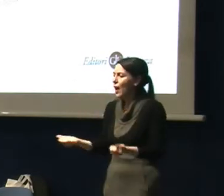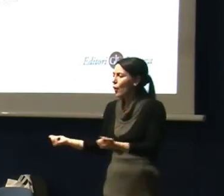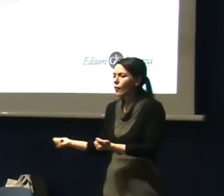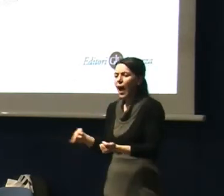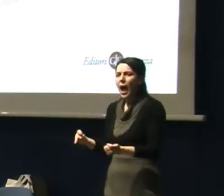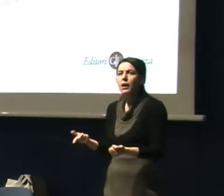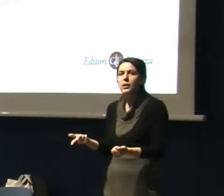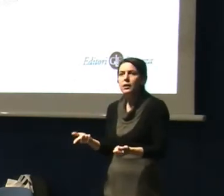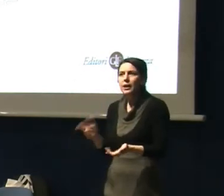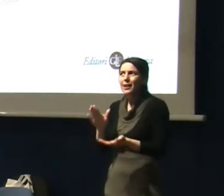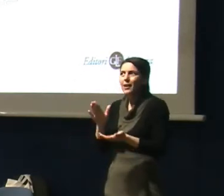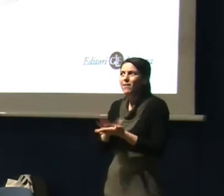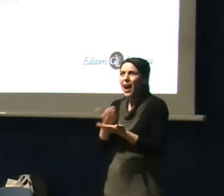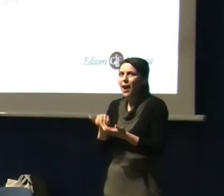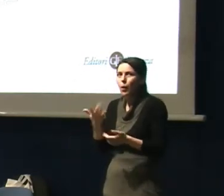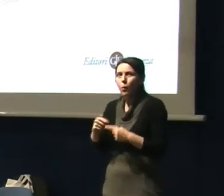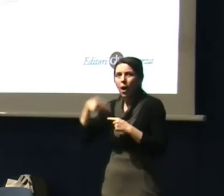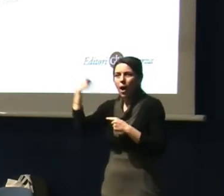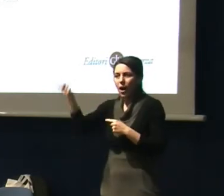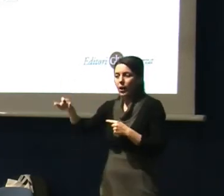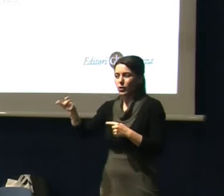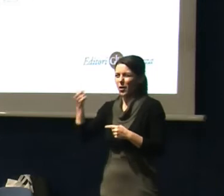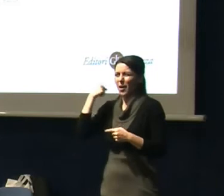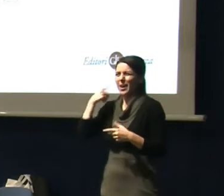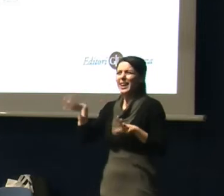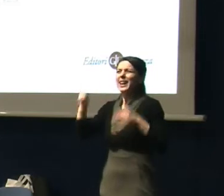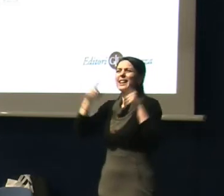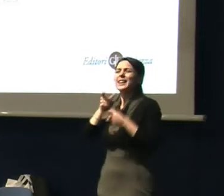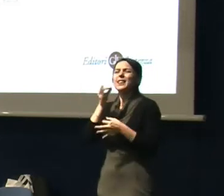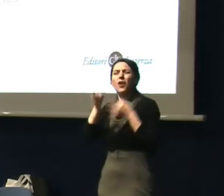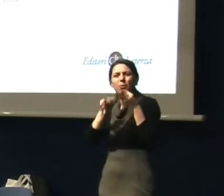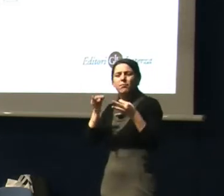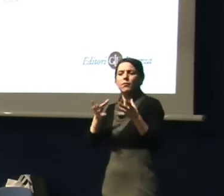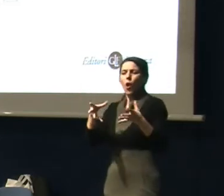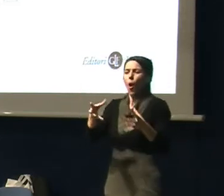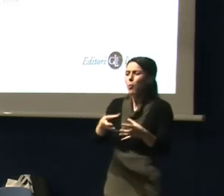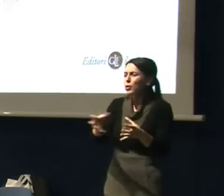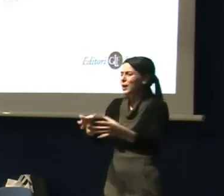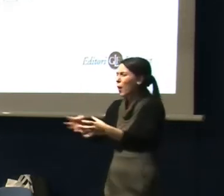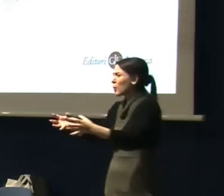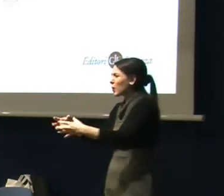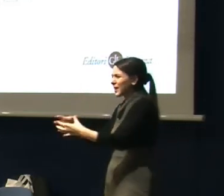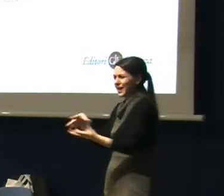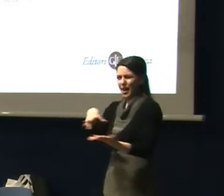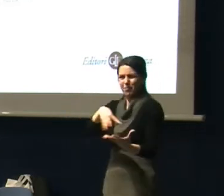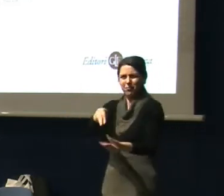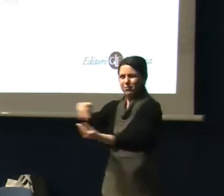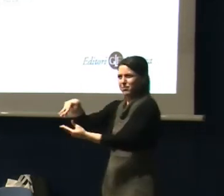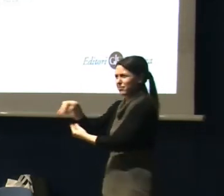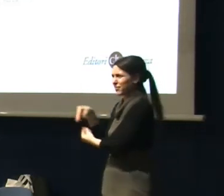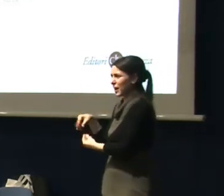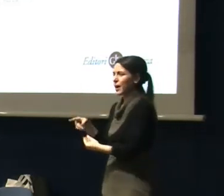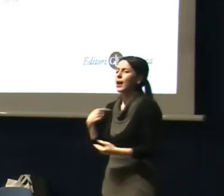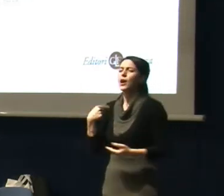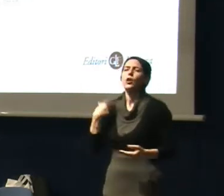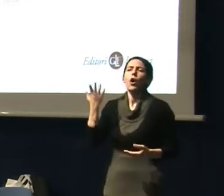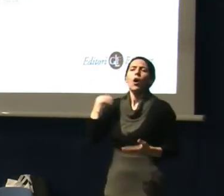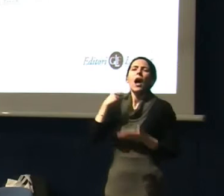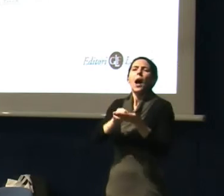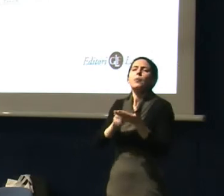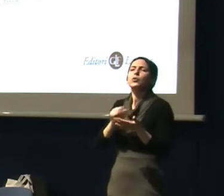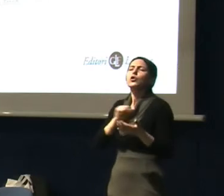all'inizio delle comunita che stanno ognuno per conto proprio no io ho preso gli appunti su un articolo di elizabeth